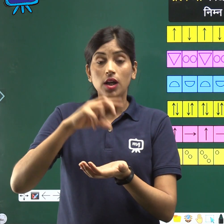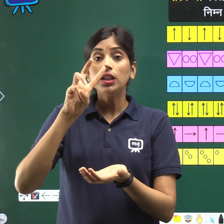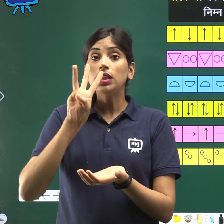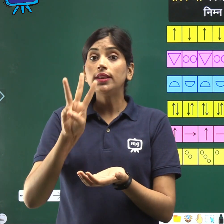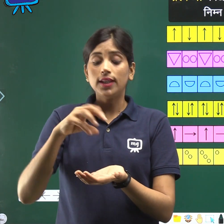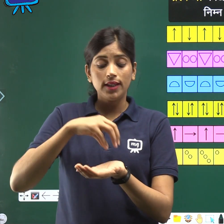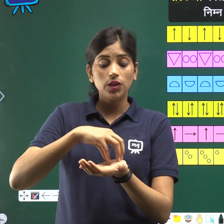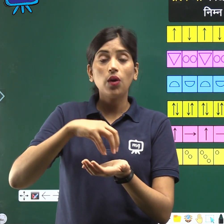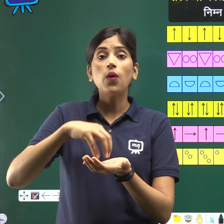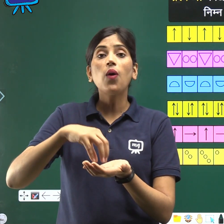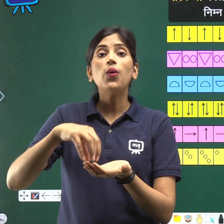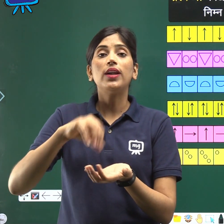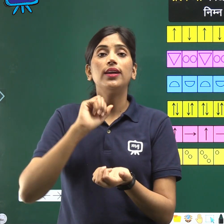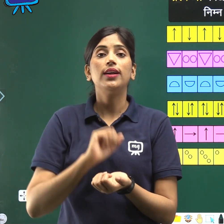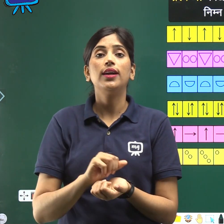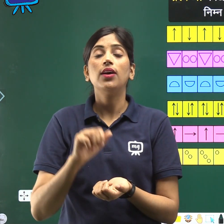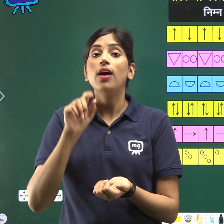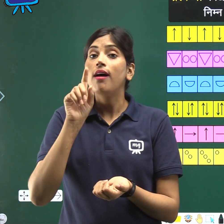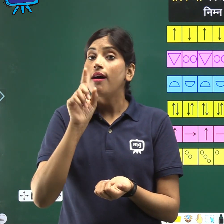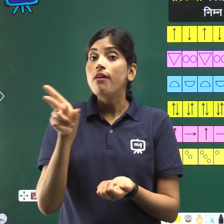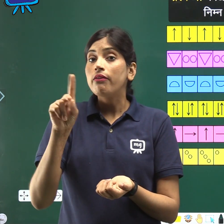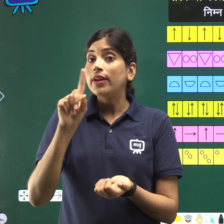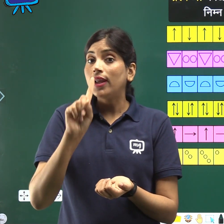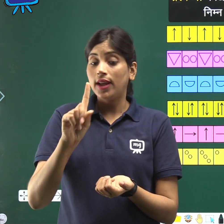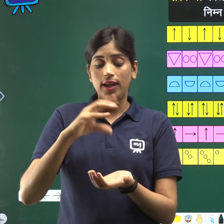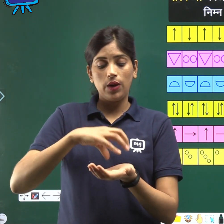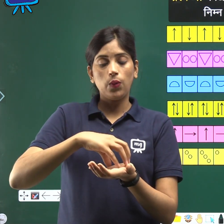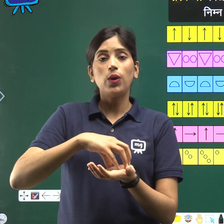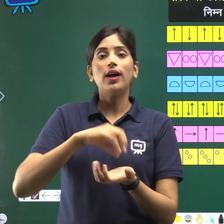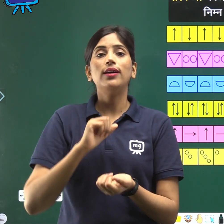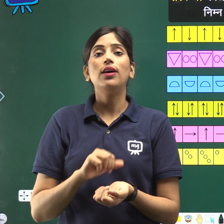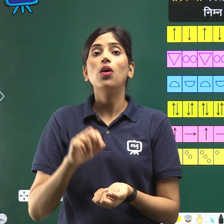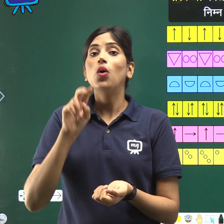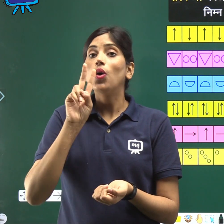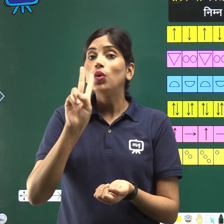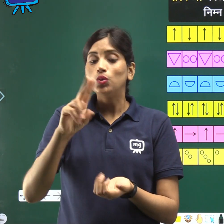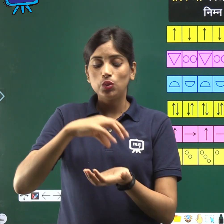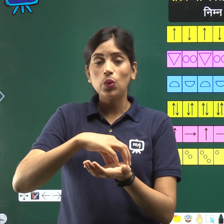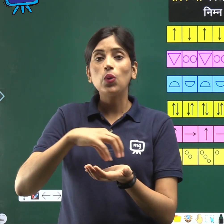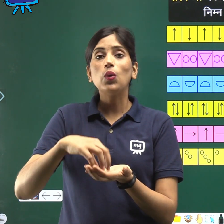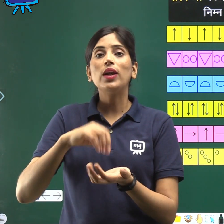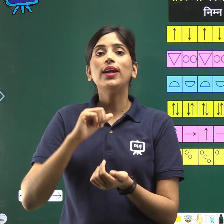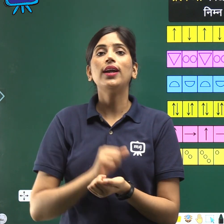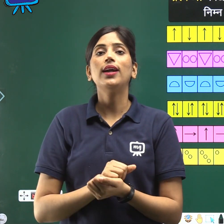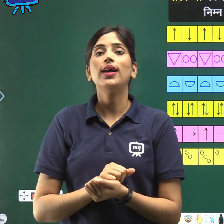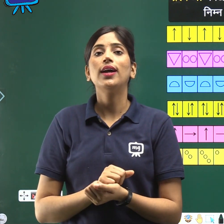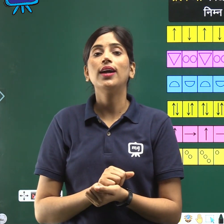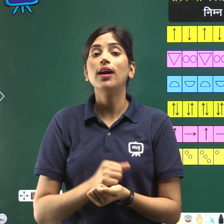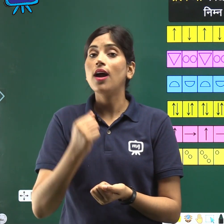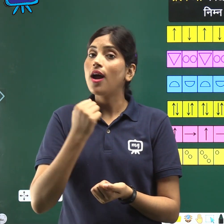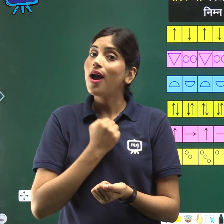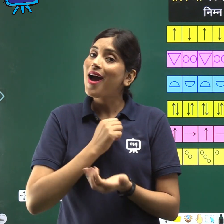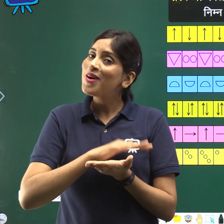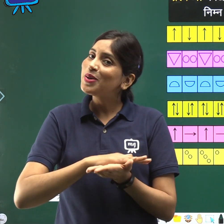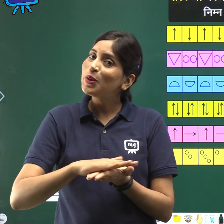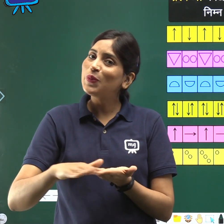गोले। फिर एक गोला, दो गोले, हमने